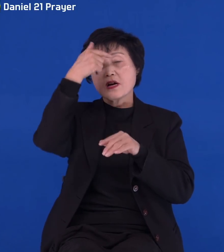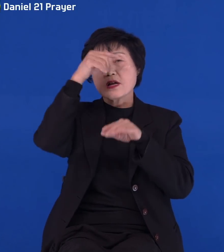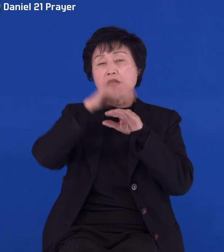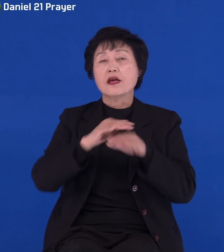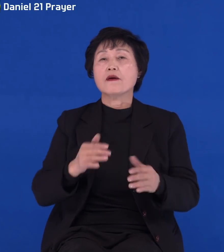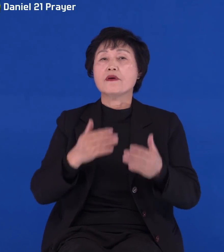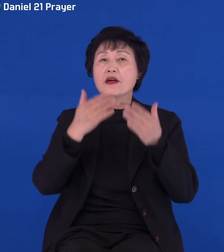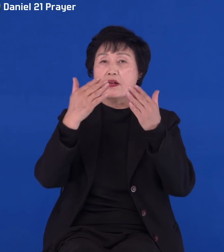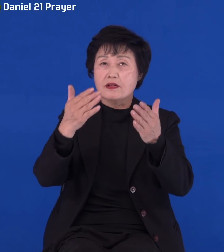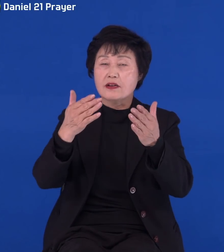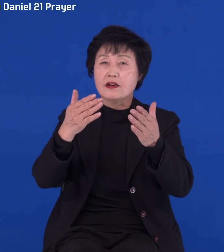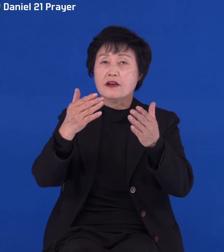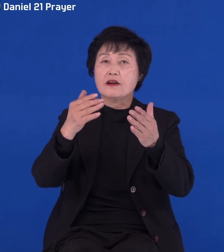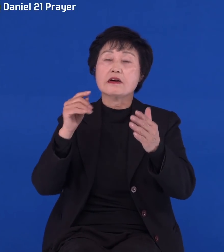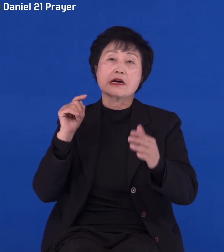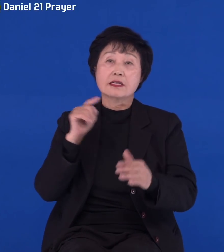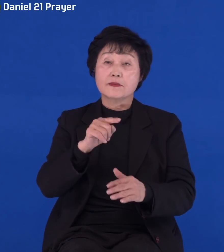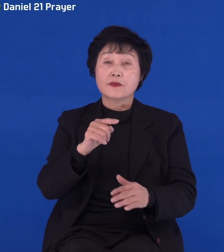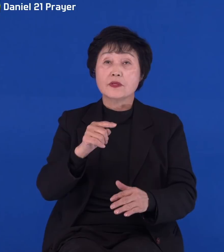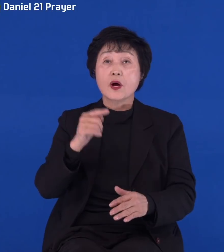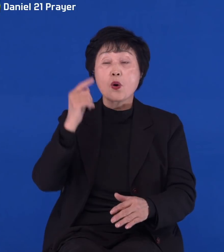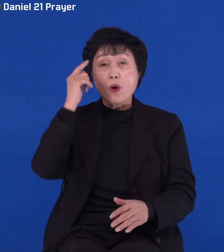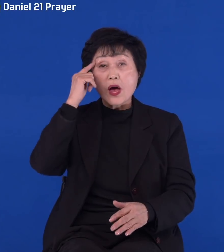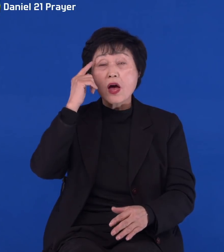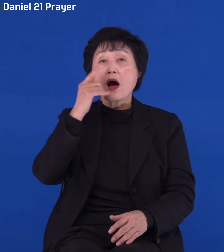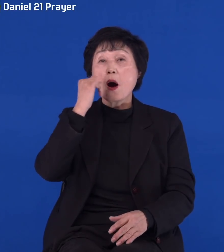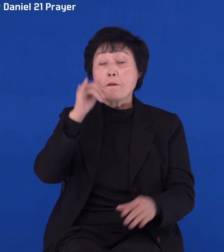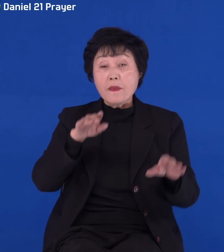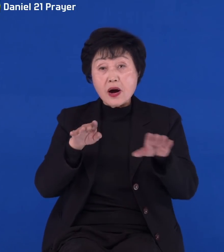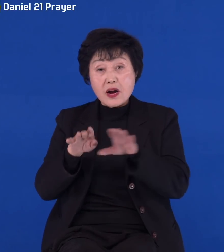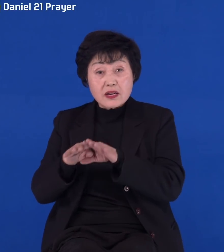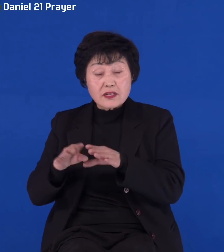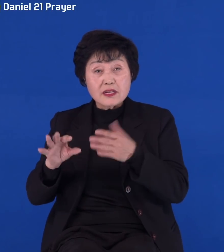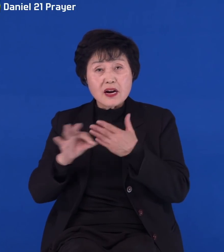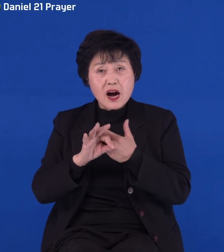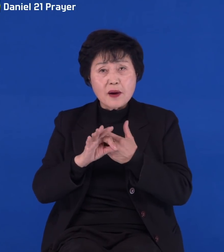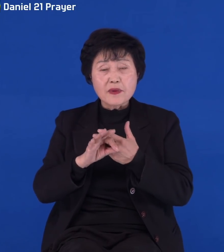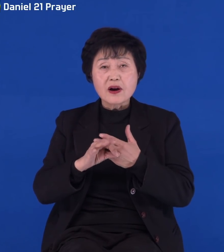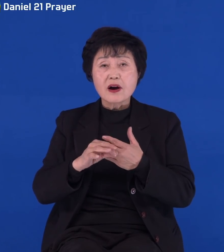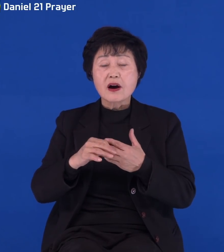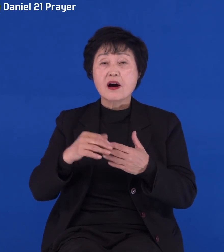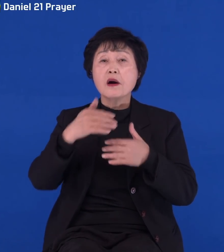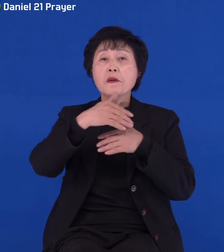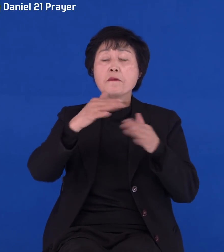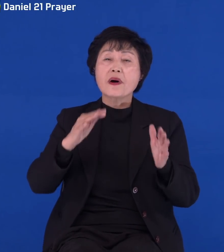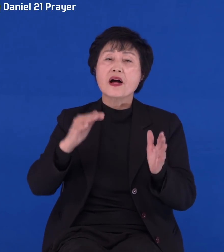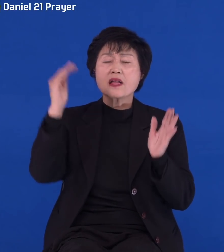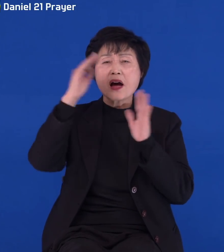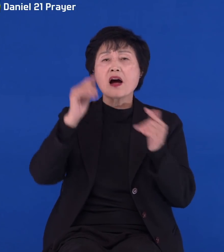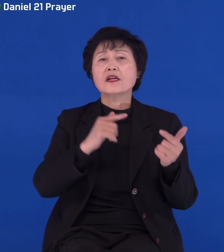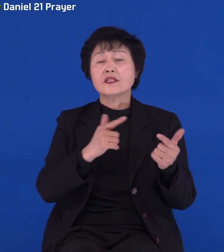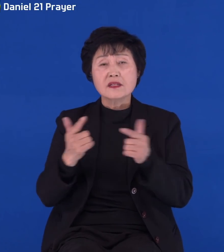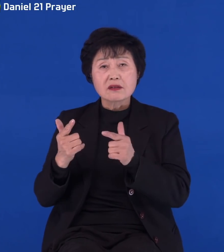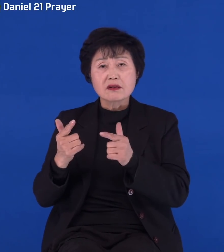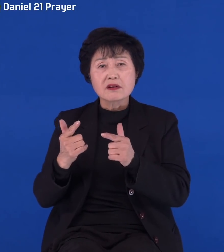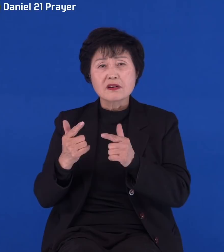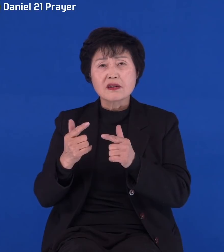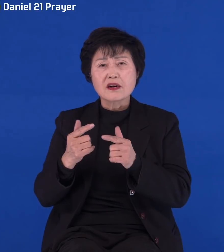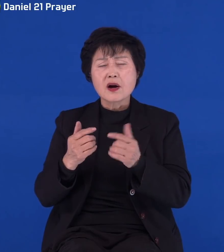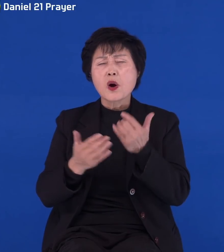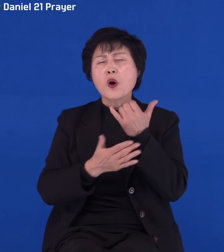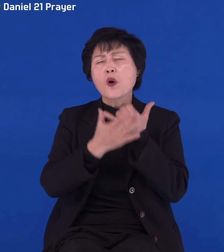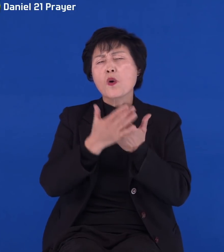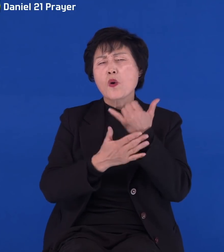안 가면 우리 소년부 아이들이 분반 공부 시간에 고아처럼 또 뿔뿔이 흩어지니까 봐 그게 또 괴로운 거예요. 내 영적인 아이들이